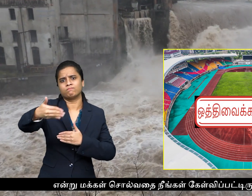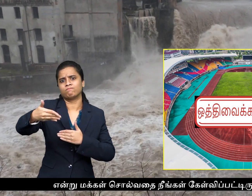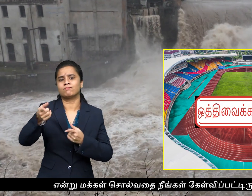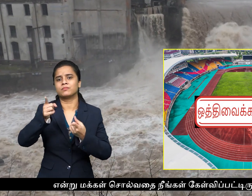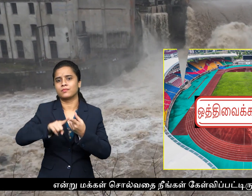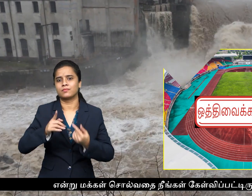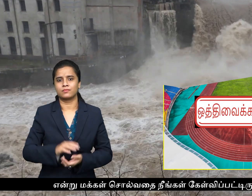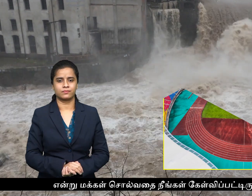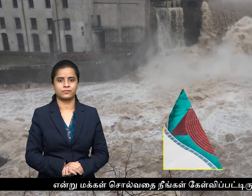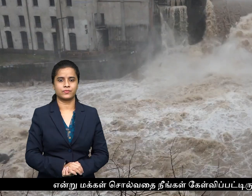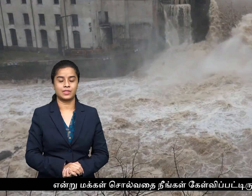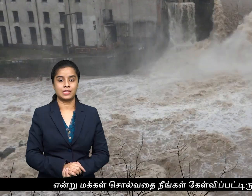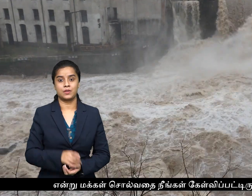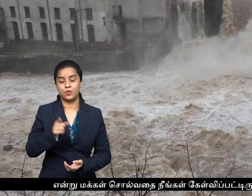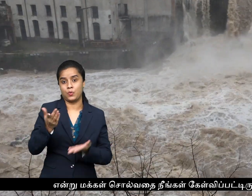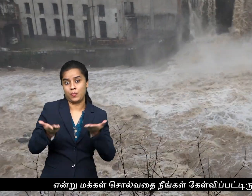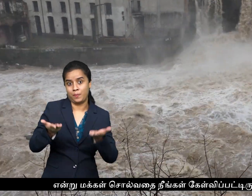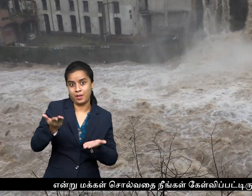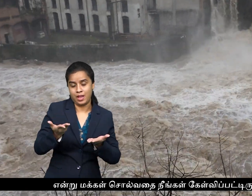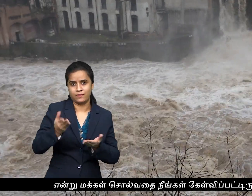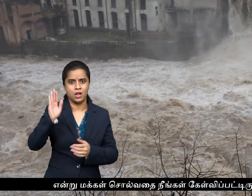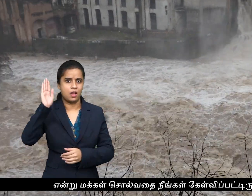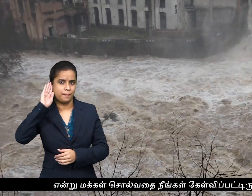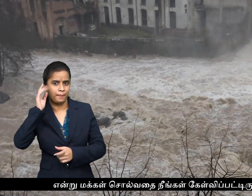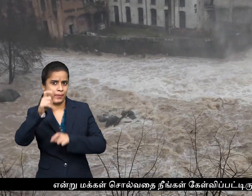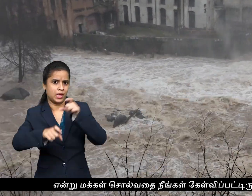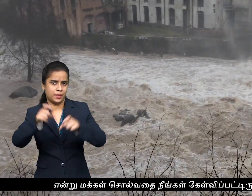என்று மக்கள் சொல்வதை நீங்கள் கேள்விப்பட்டிருக்கலாம்.